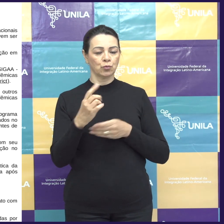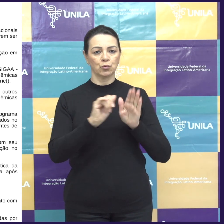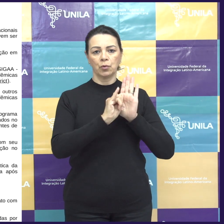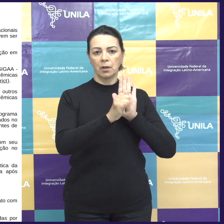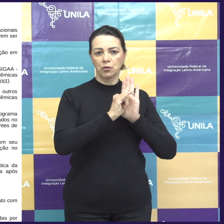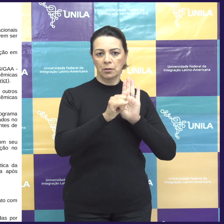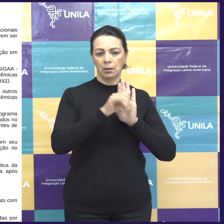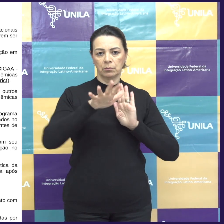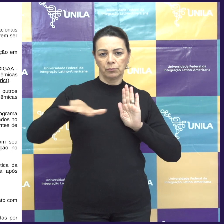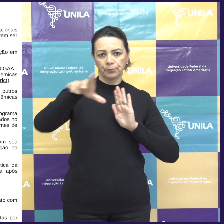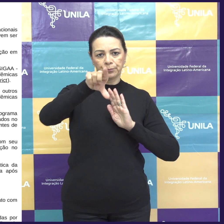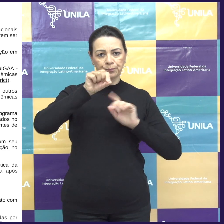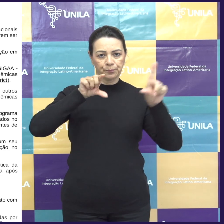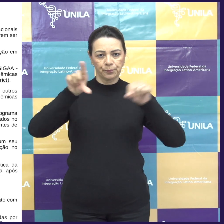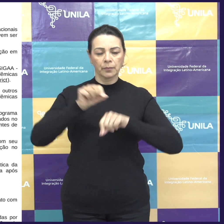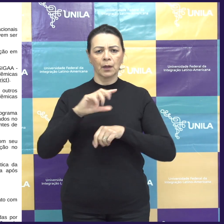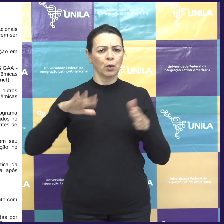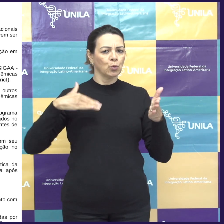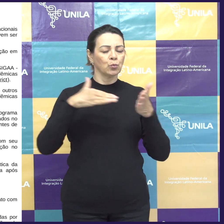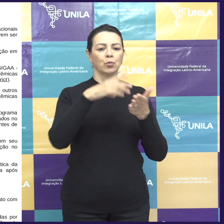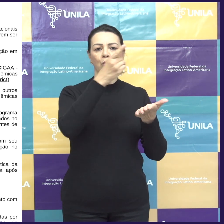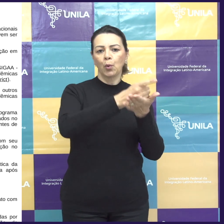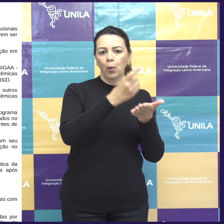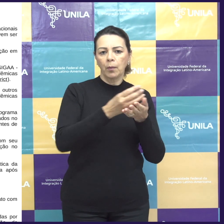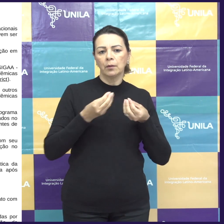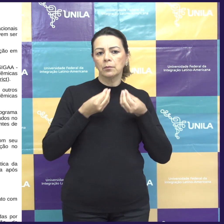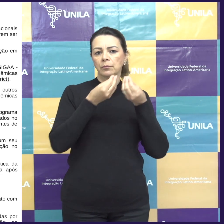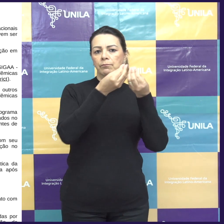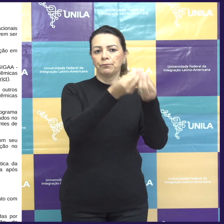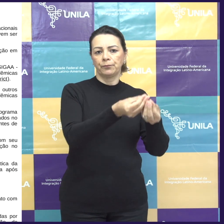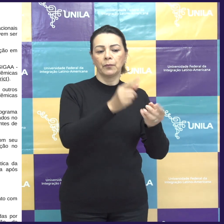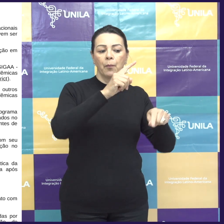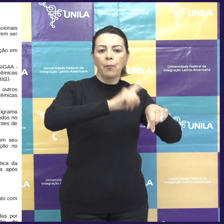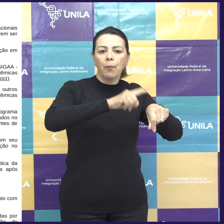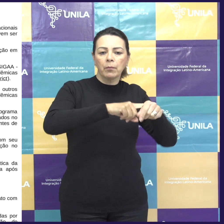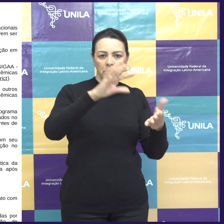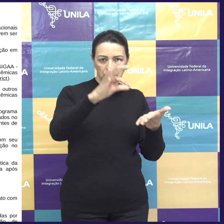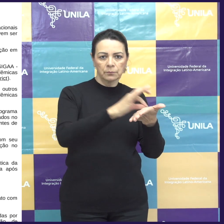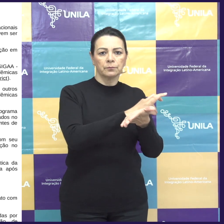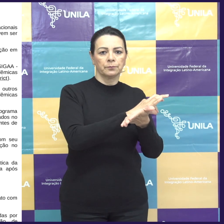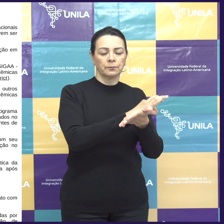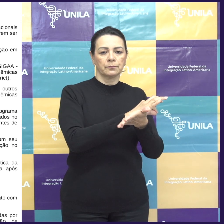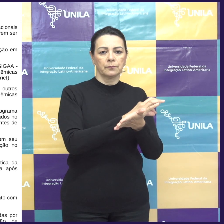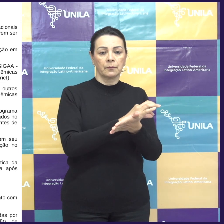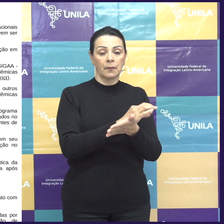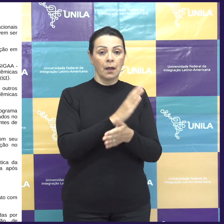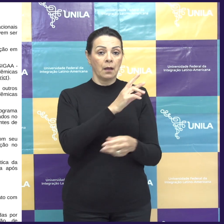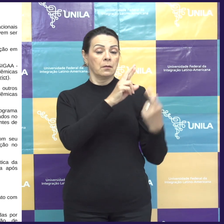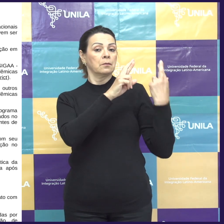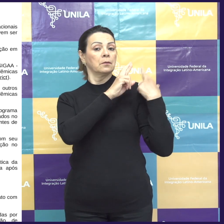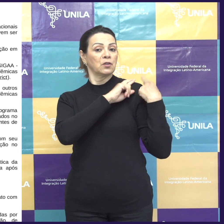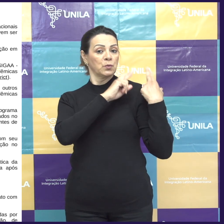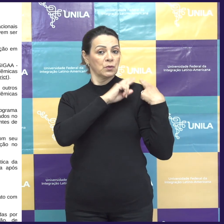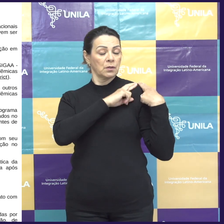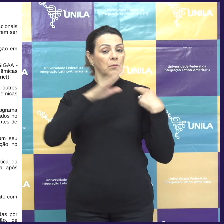edital de seleção. Todos os documentos devem ser enviados no ato da inscrição. É de inteira responsabilidade